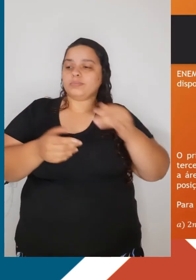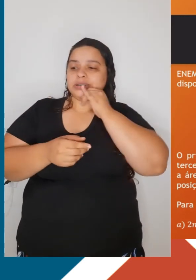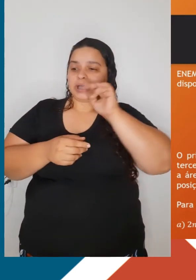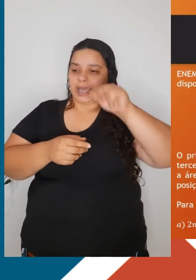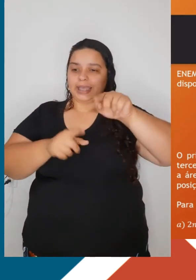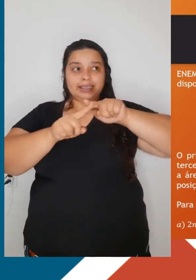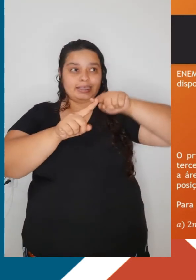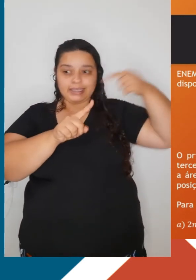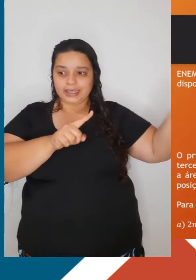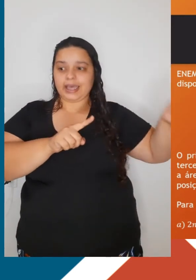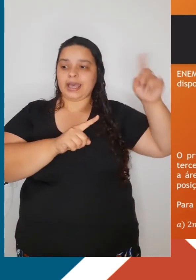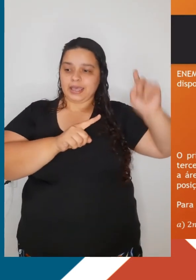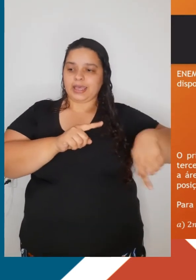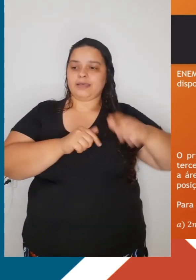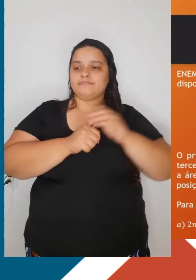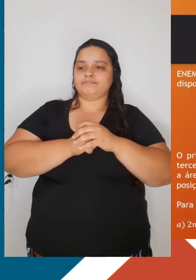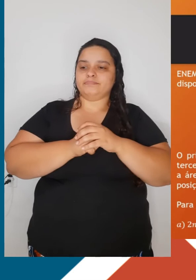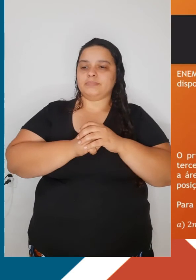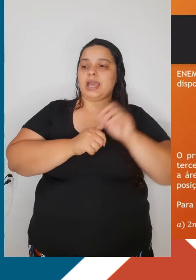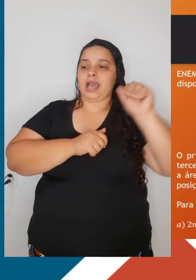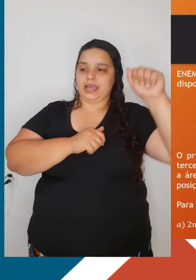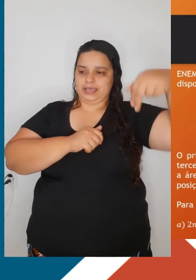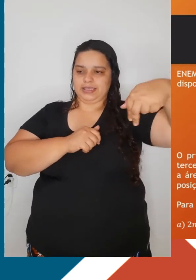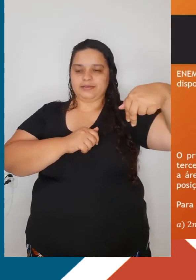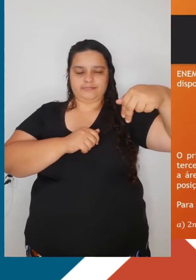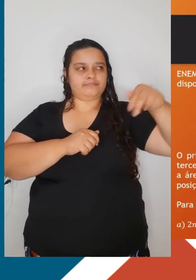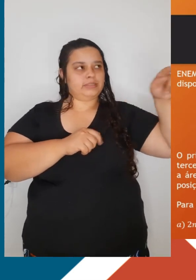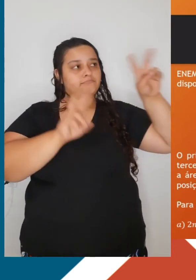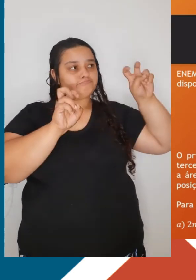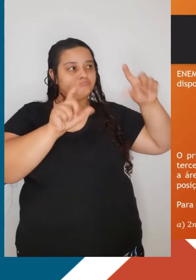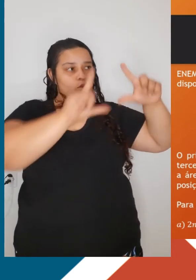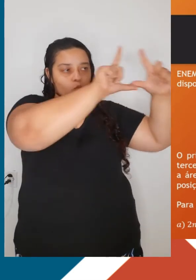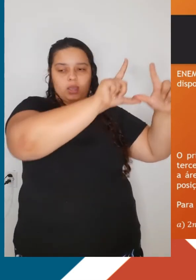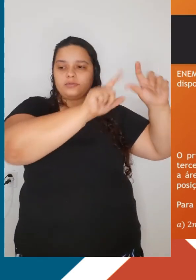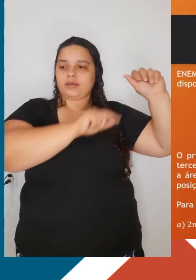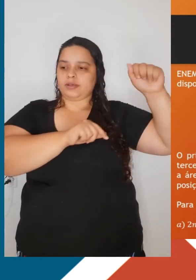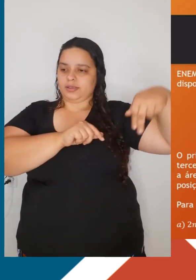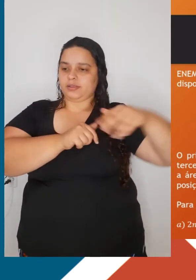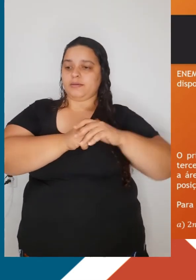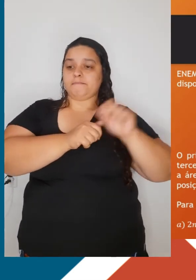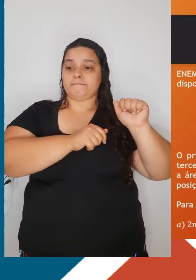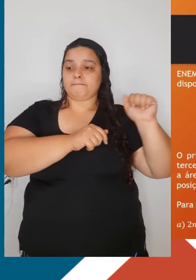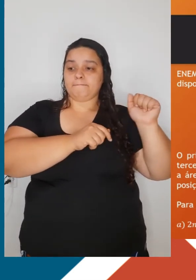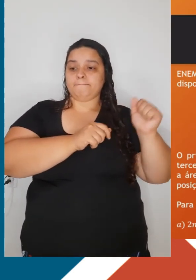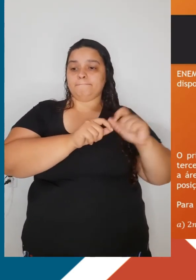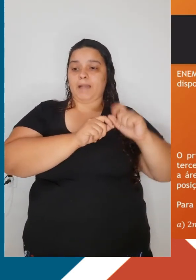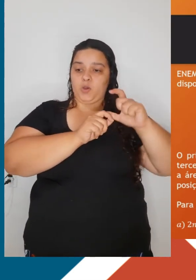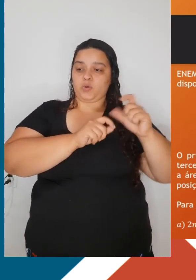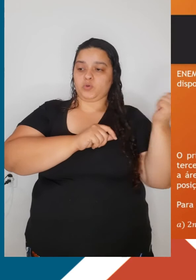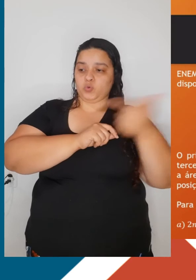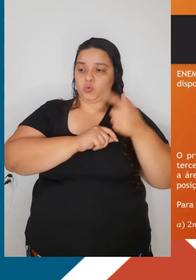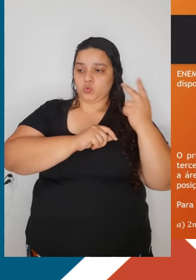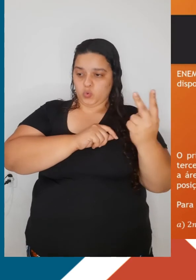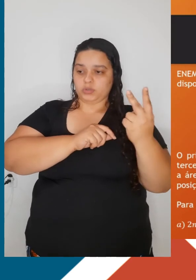posição n na sequência foi representado por AN. Para n maior ou igual que 2, o valor da diferença